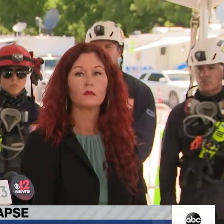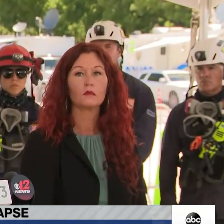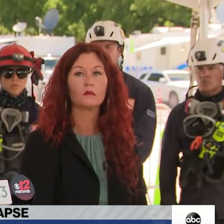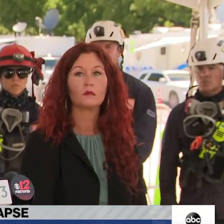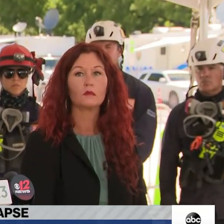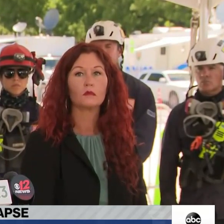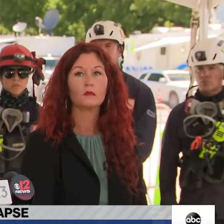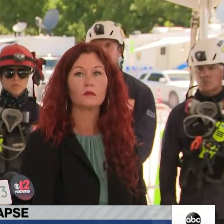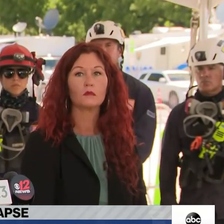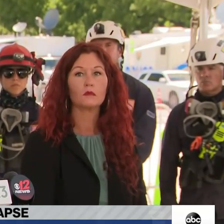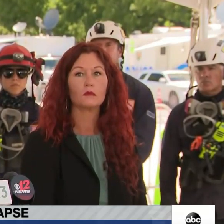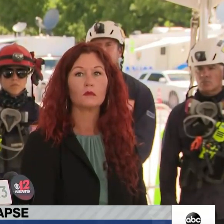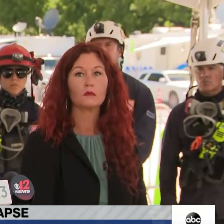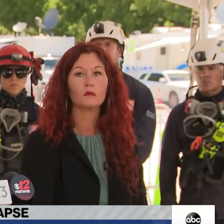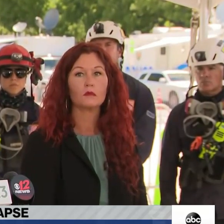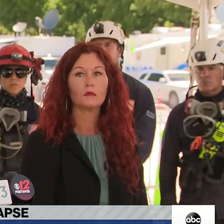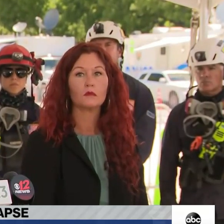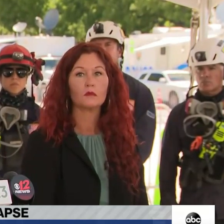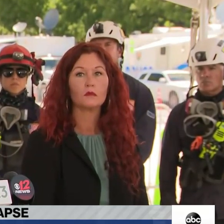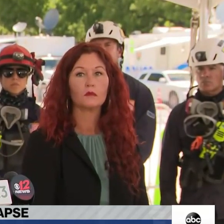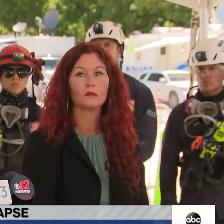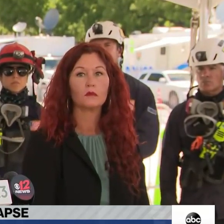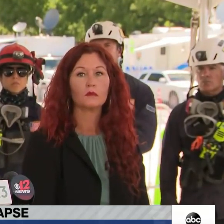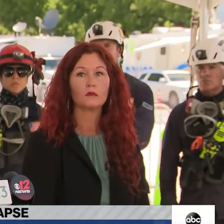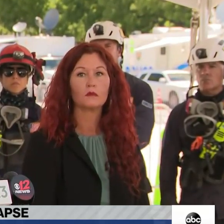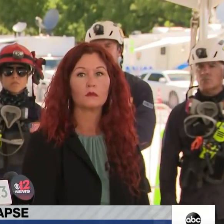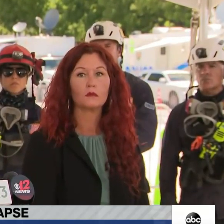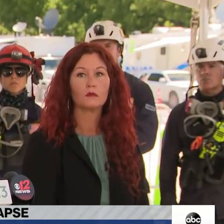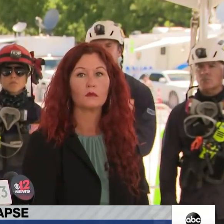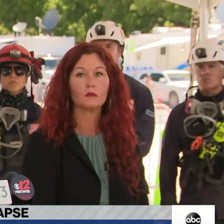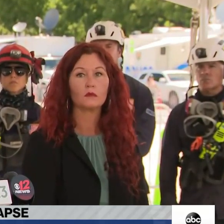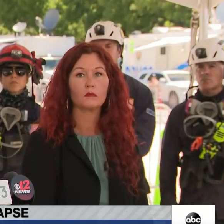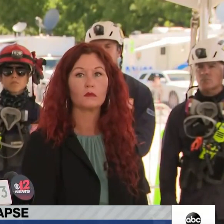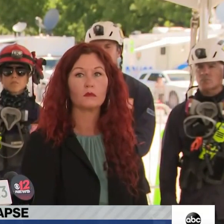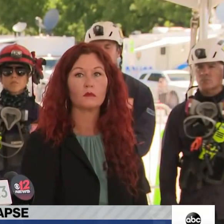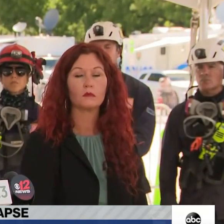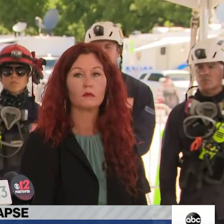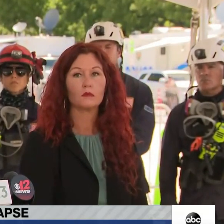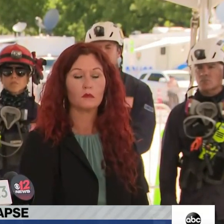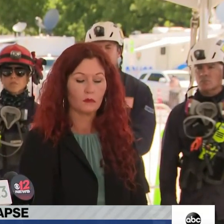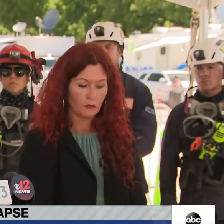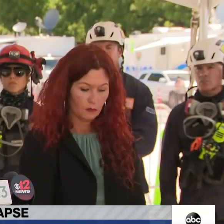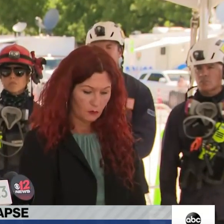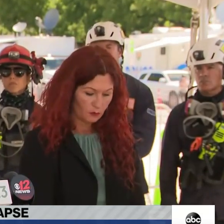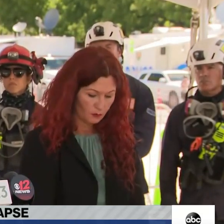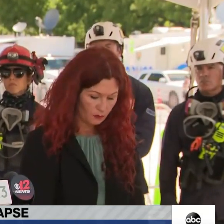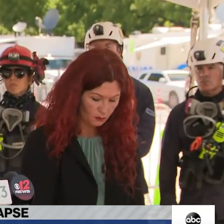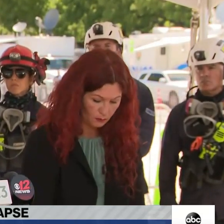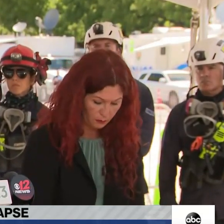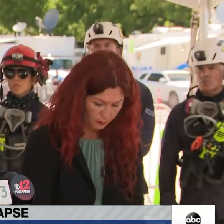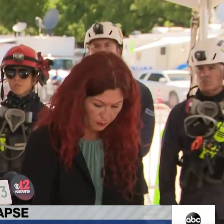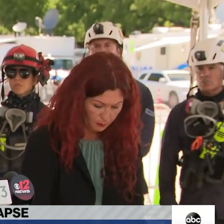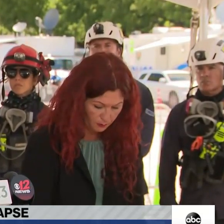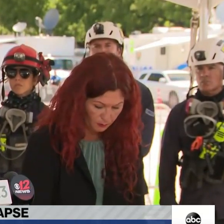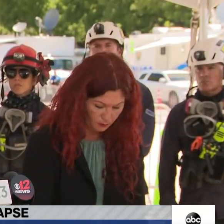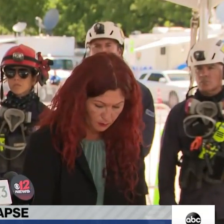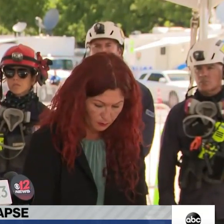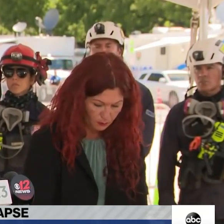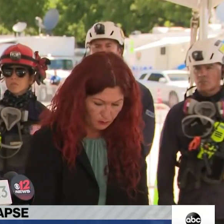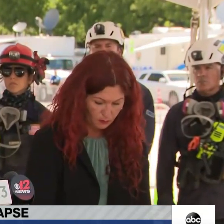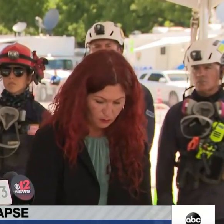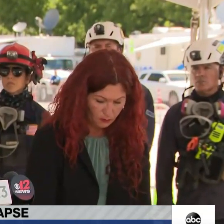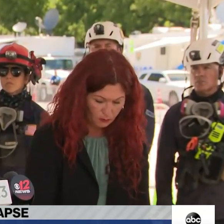protéger l'équipe nous équipe d'urgence nous. Matin moi signe un autre décret. Ça c'est magistrat Kava qui